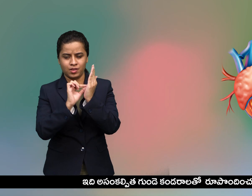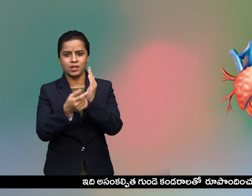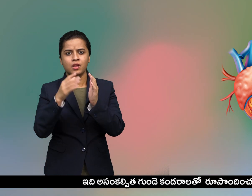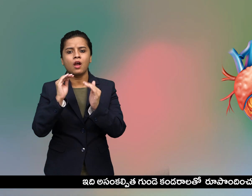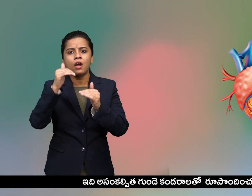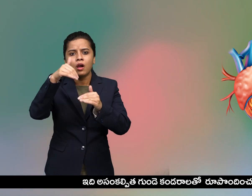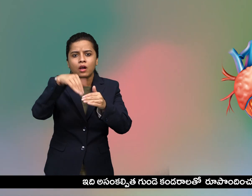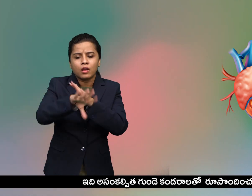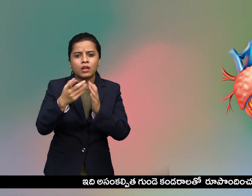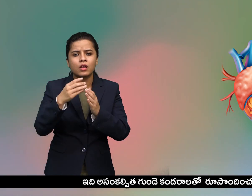కండరాలతో రూపొందించబడింది.